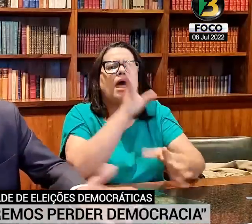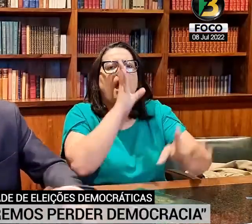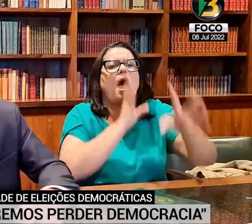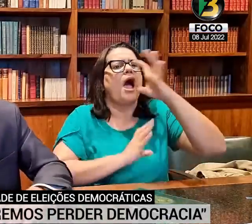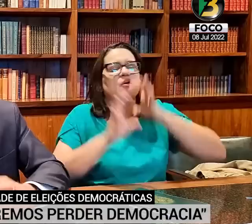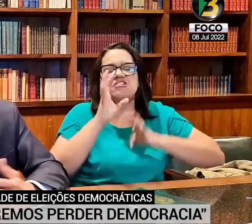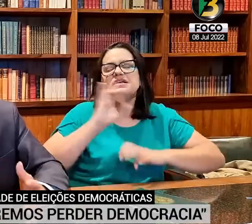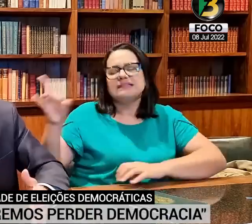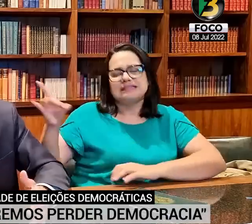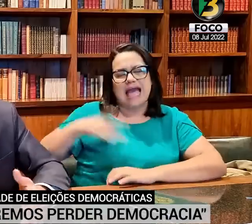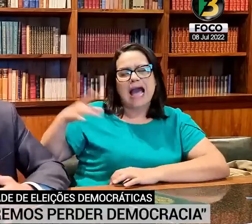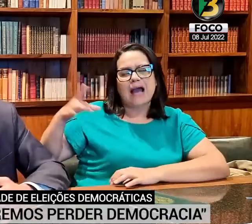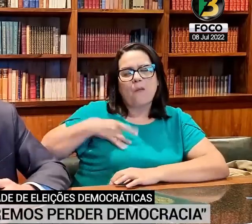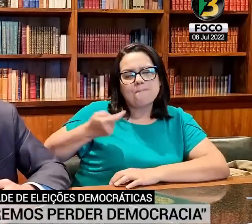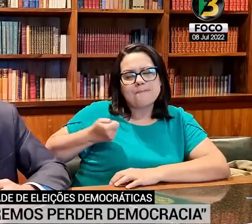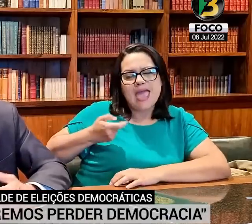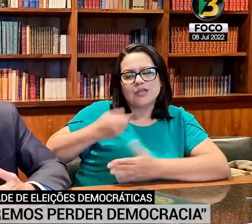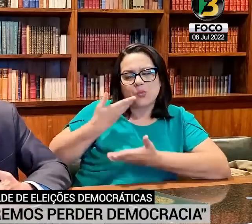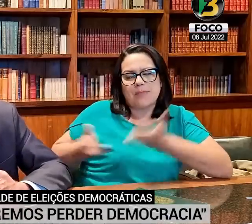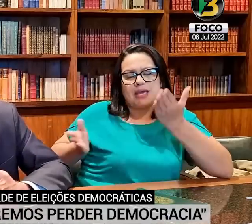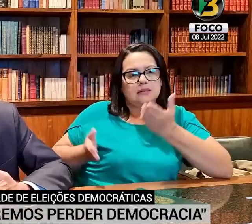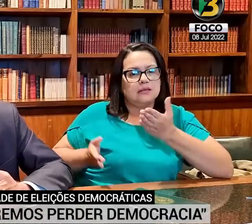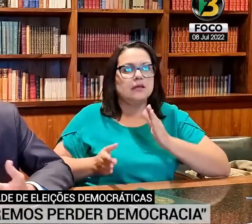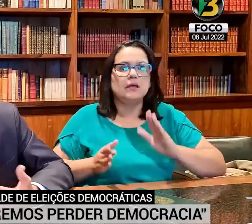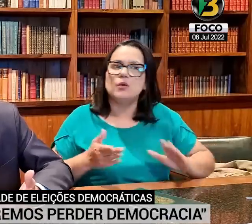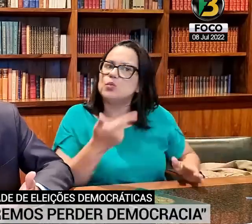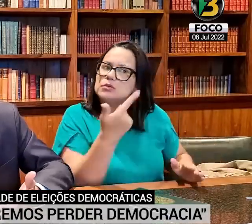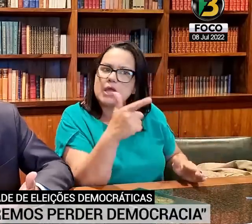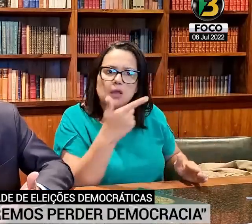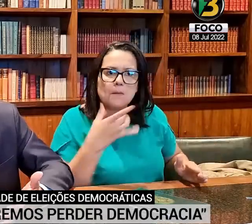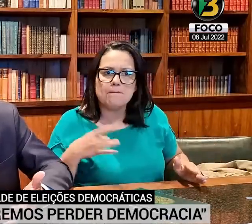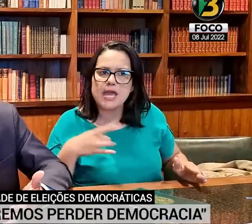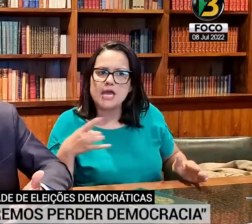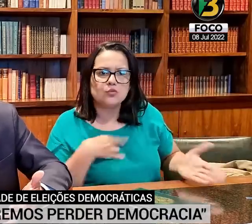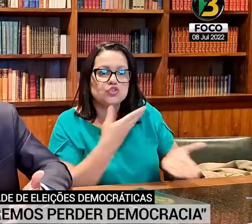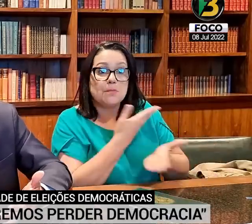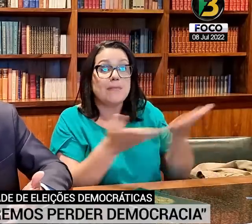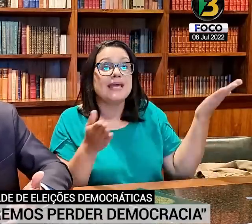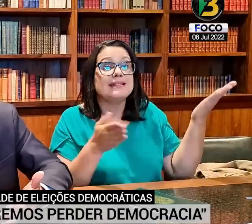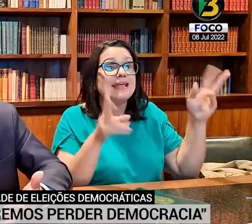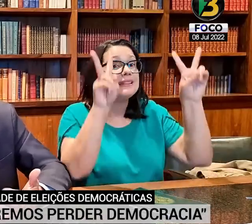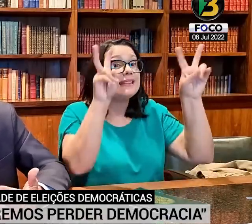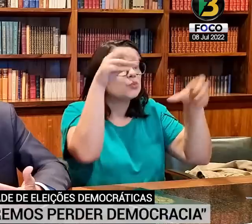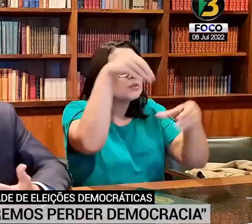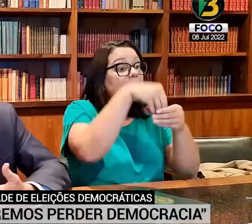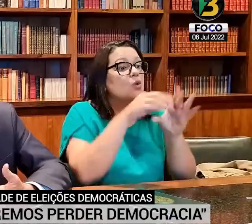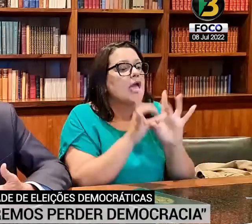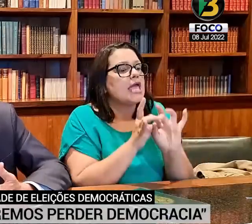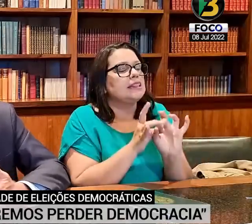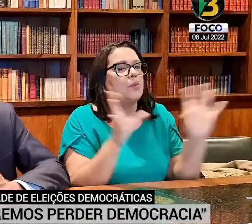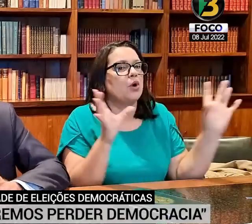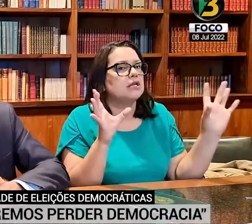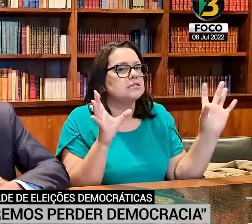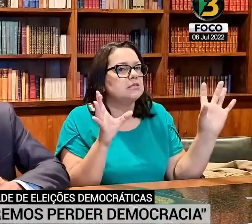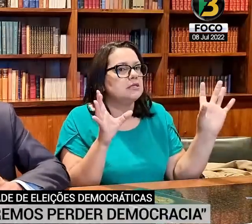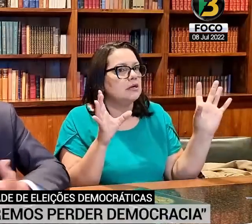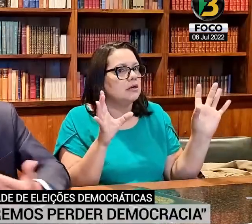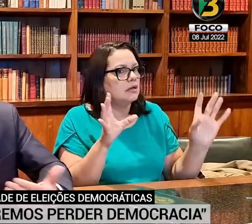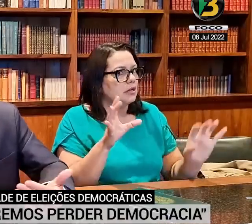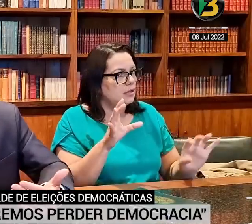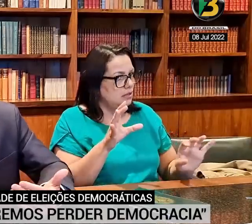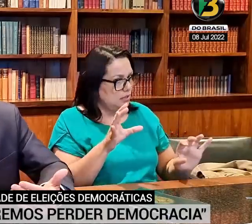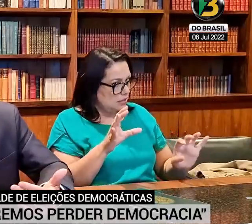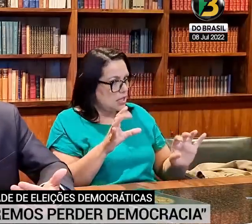muito medo de derrota não tenho medo eu não tenho medo de perder uma eleição Na democracia o meu temor é perder a